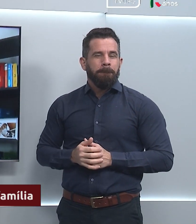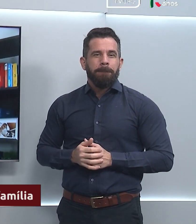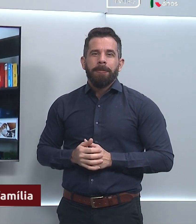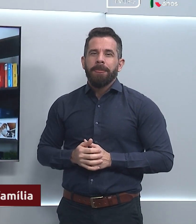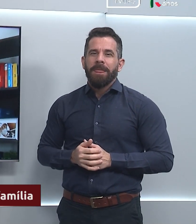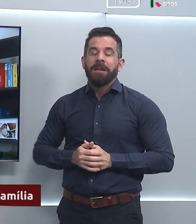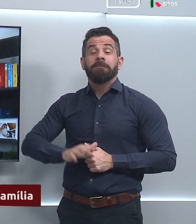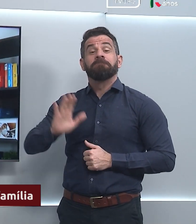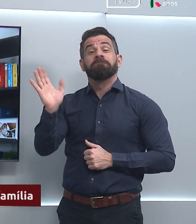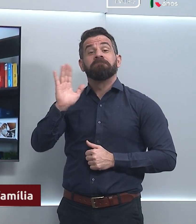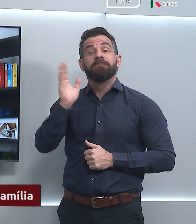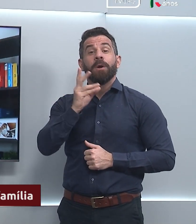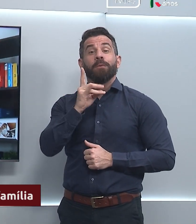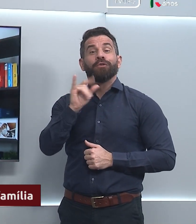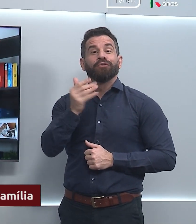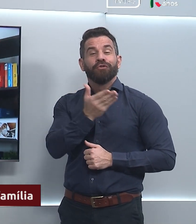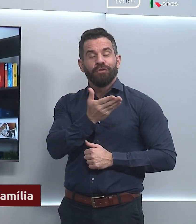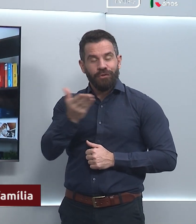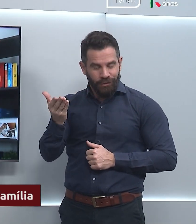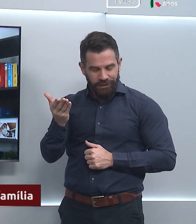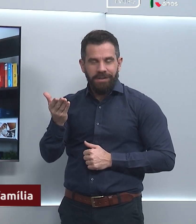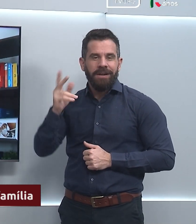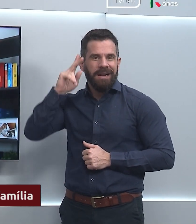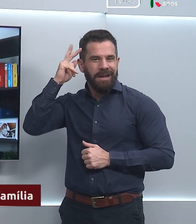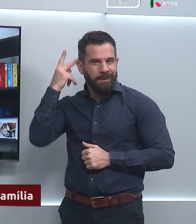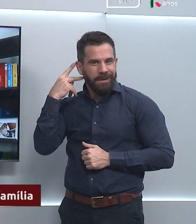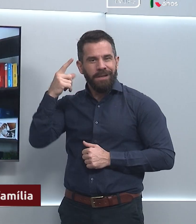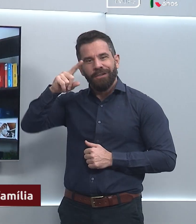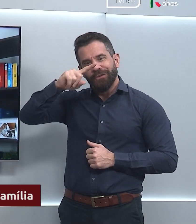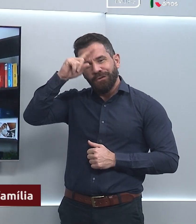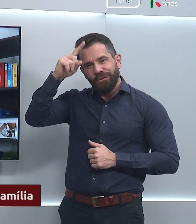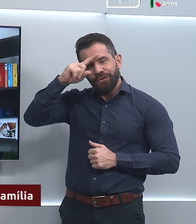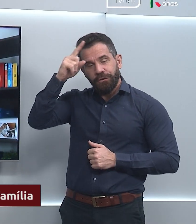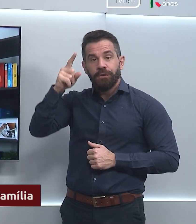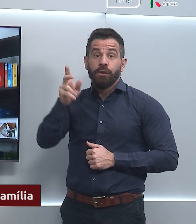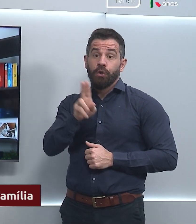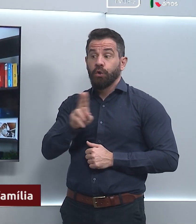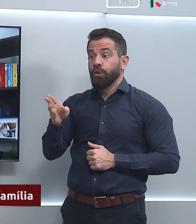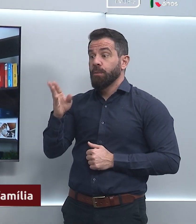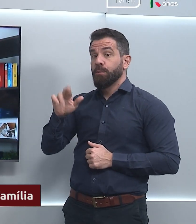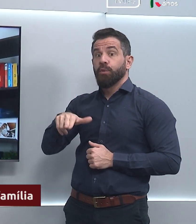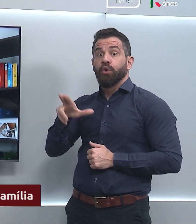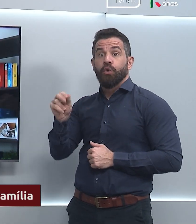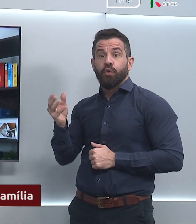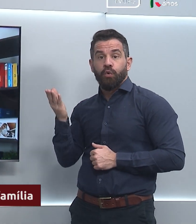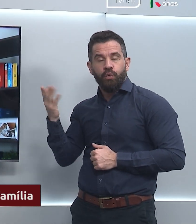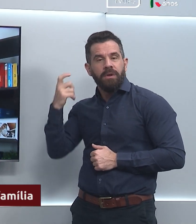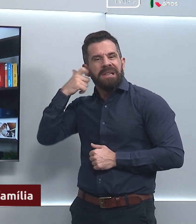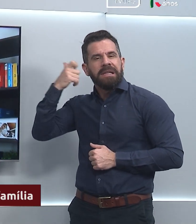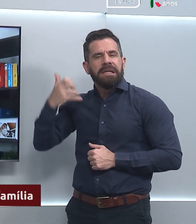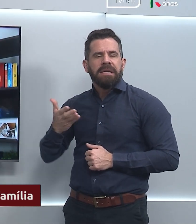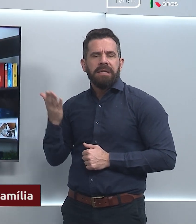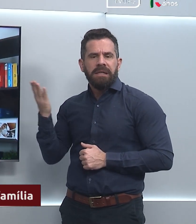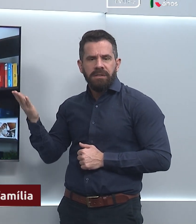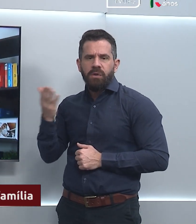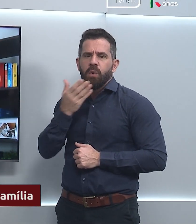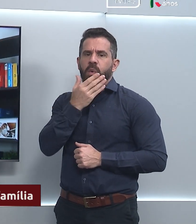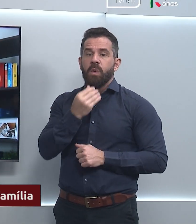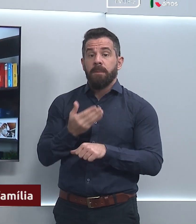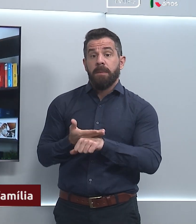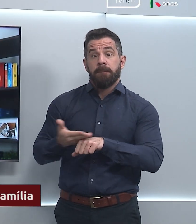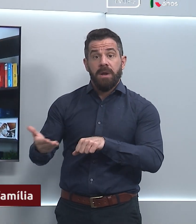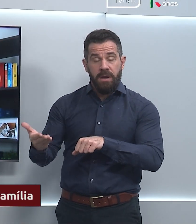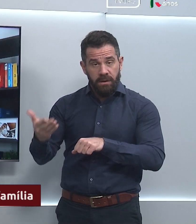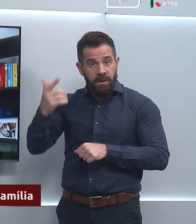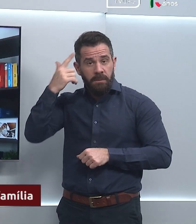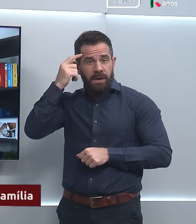Olá, bom dia, Camila, bom dia, Diego. Meu nome é Bruno Naide, eu me descrevo como um homem branco,